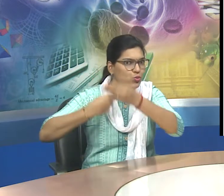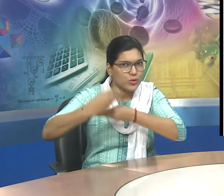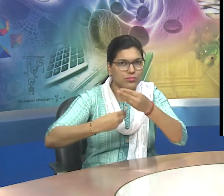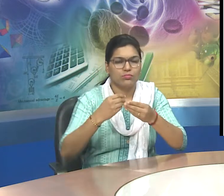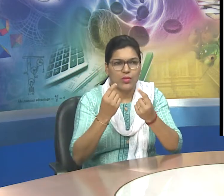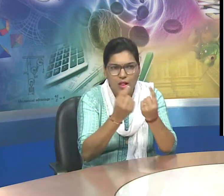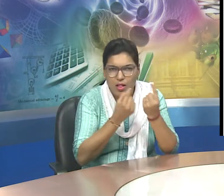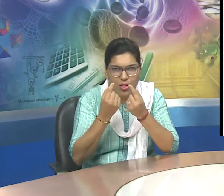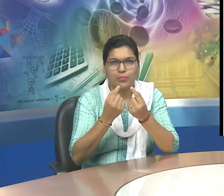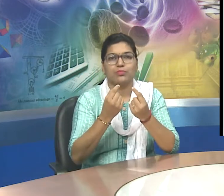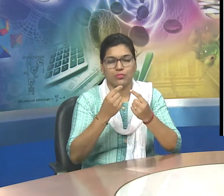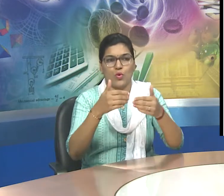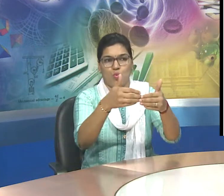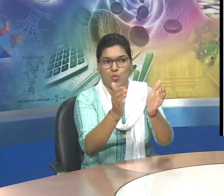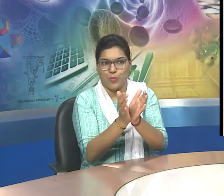जैसे सांस्कृतिक समानताएं,